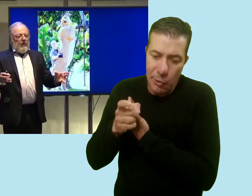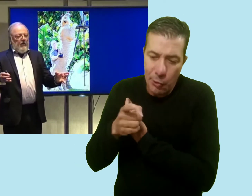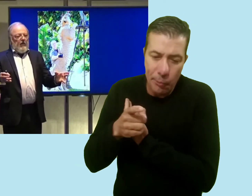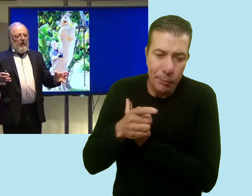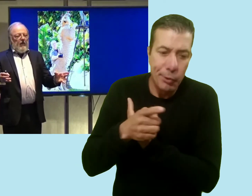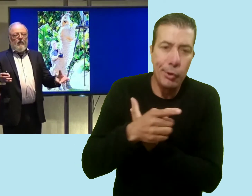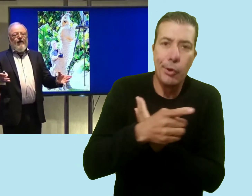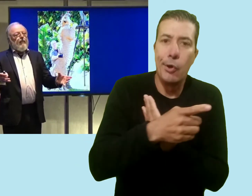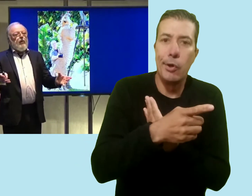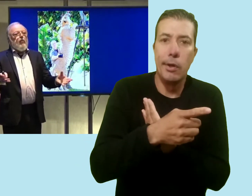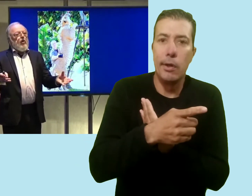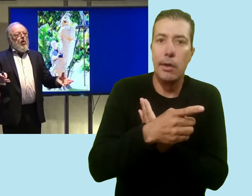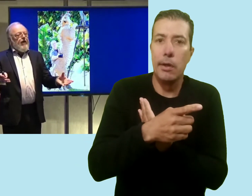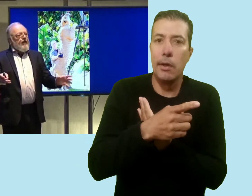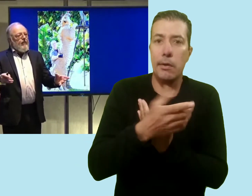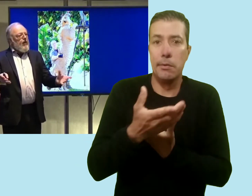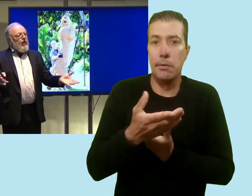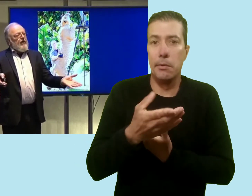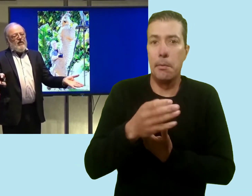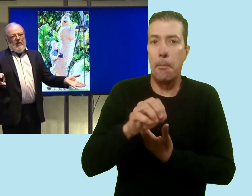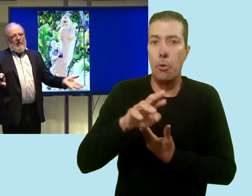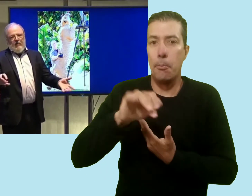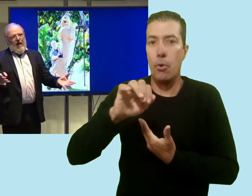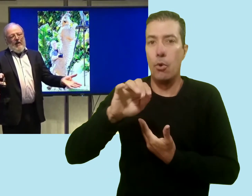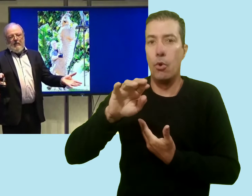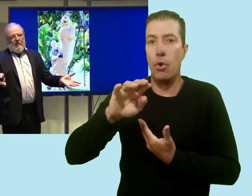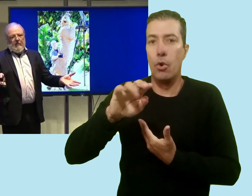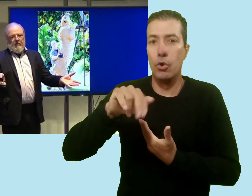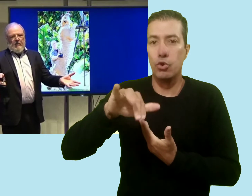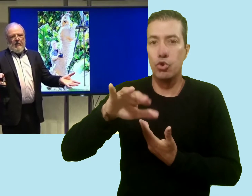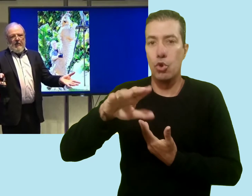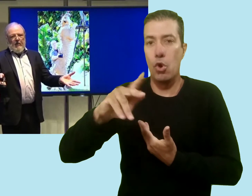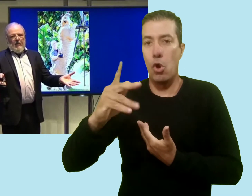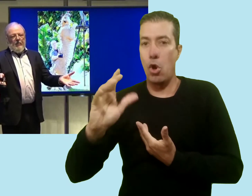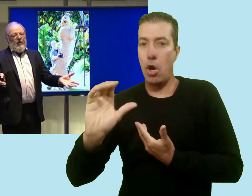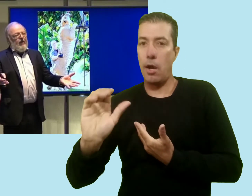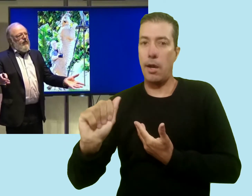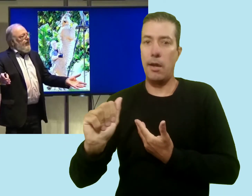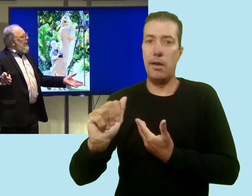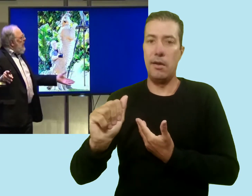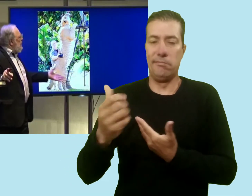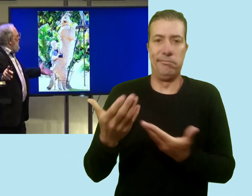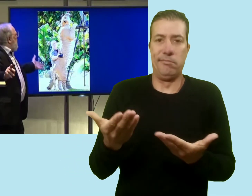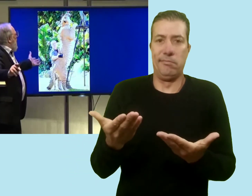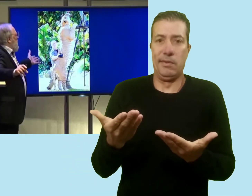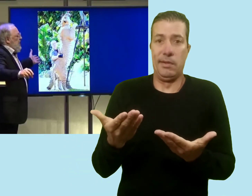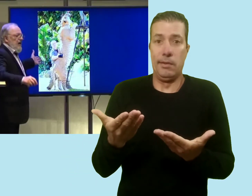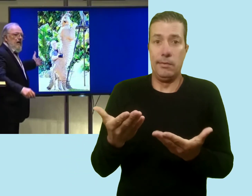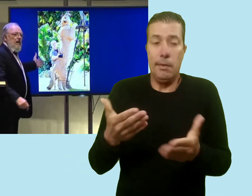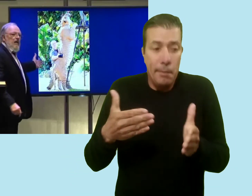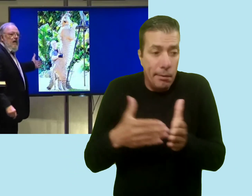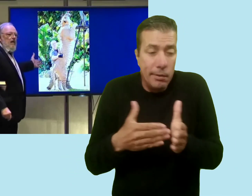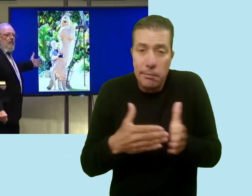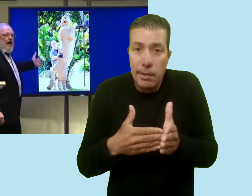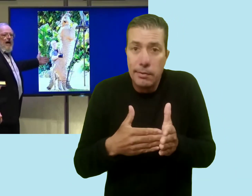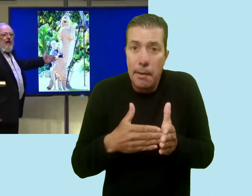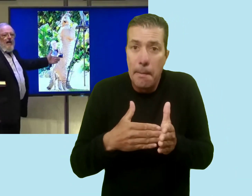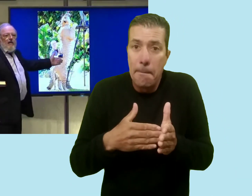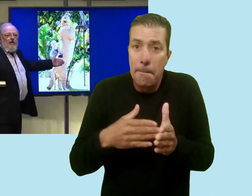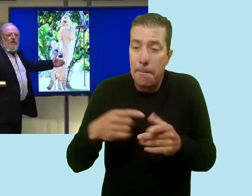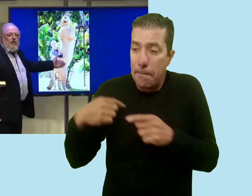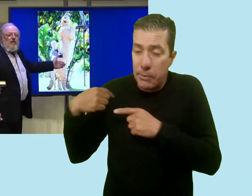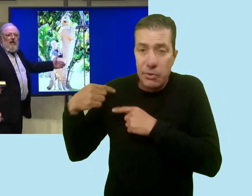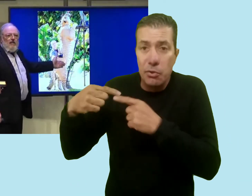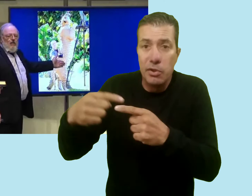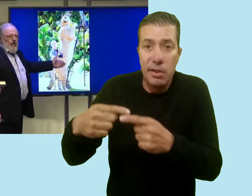minhoca, não vai dar borbonhoca nem minholeta, gente, não dá. Porque se da mesma espécie para